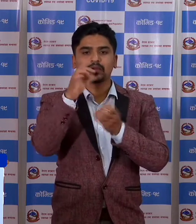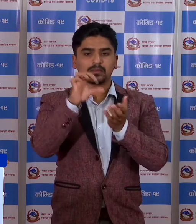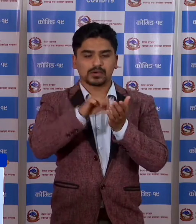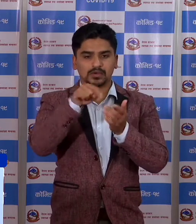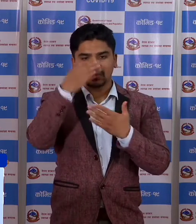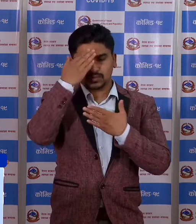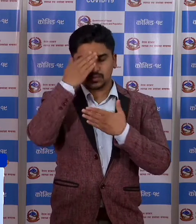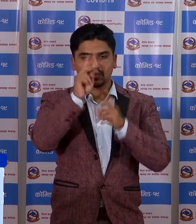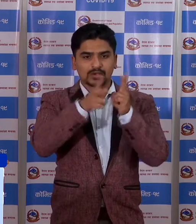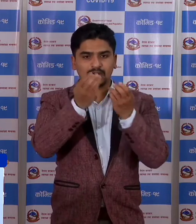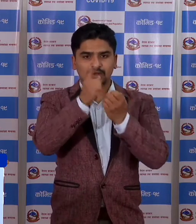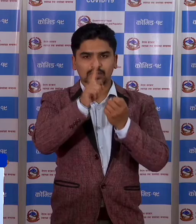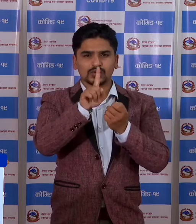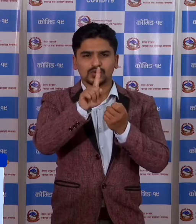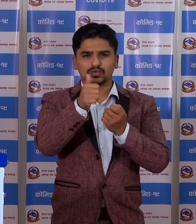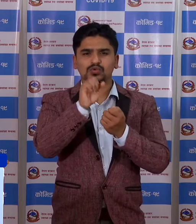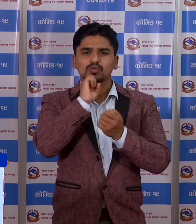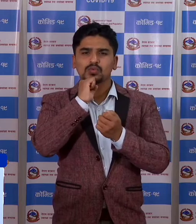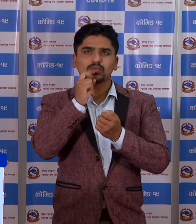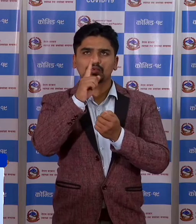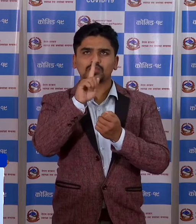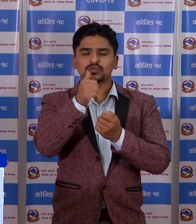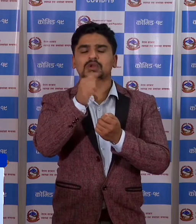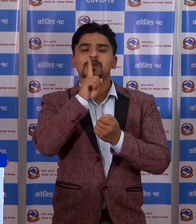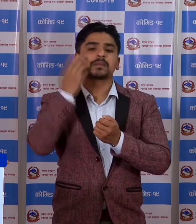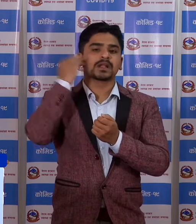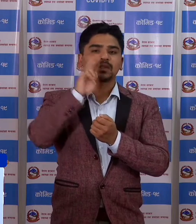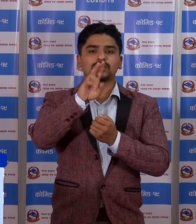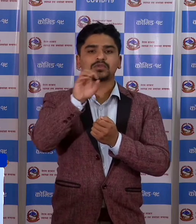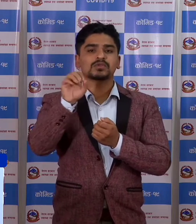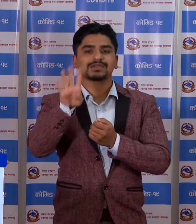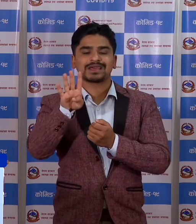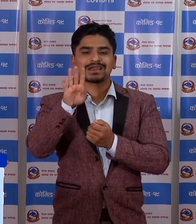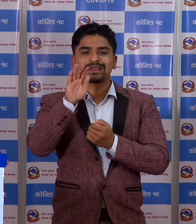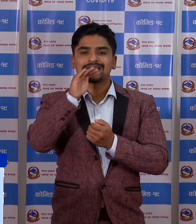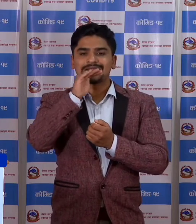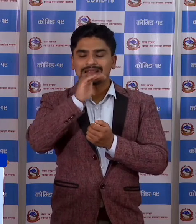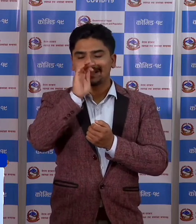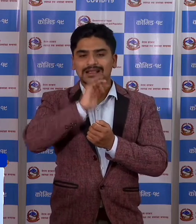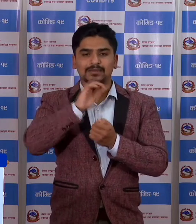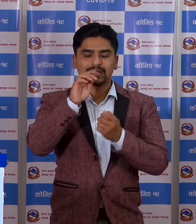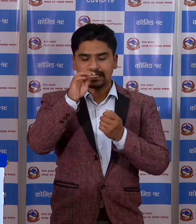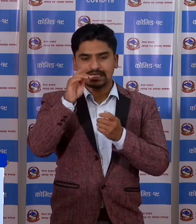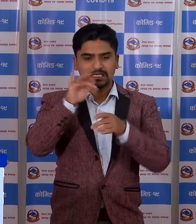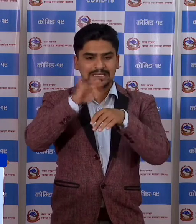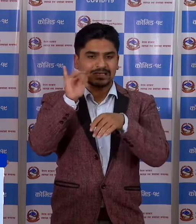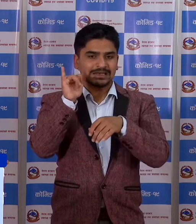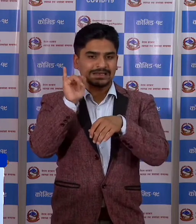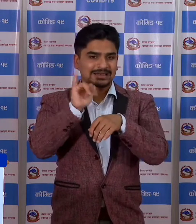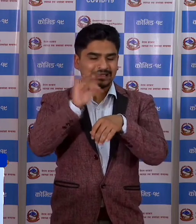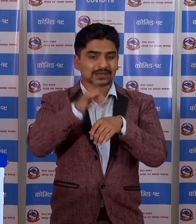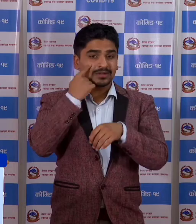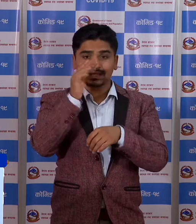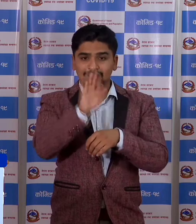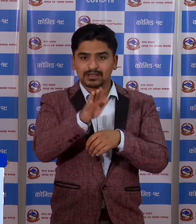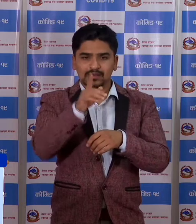पटक यो रोगको कुरा गर्दा 16 वर्ष पहिले 2004 सालमा डेङ्गे रोग देखा परेको हो भने, हरेक वर्ष विभिन्न ठाउँमा